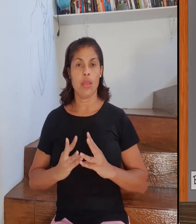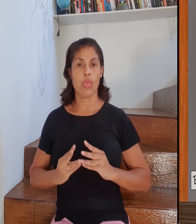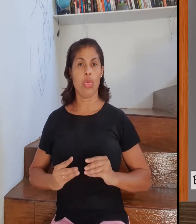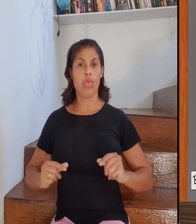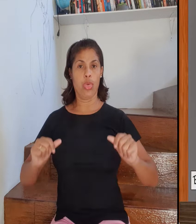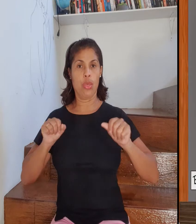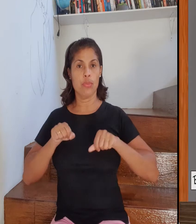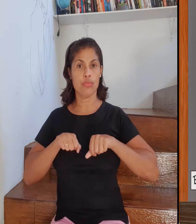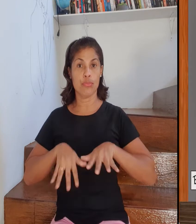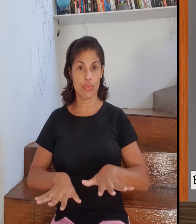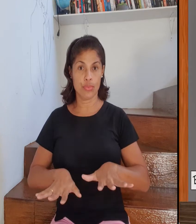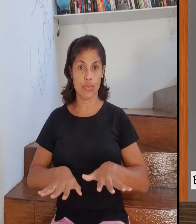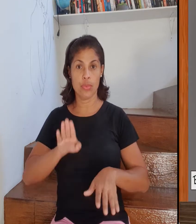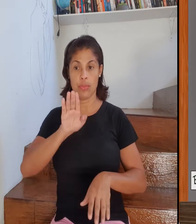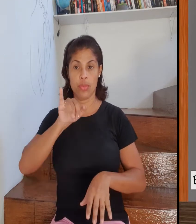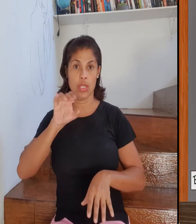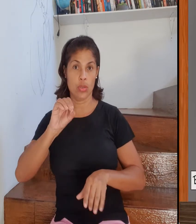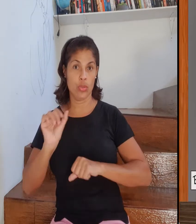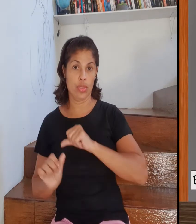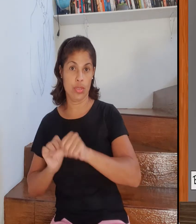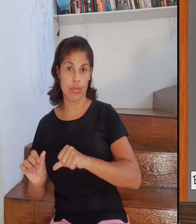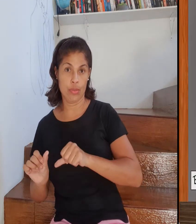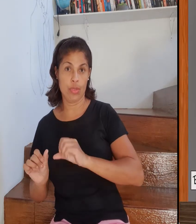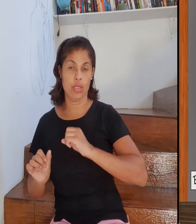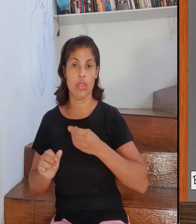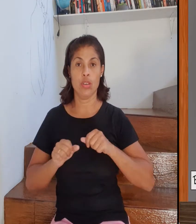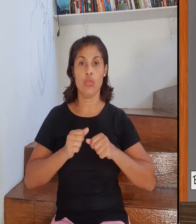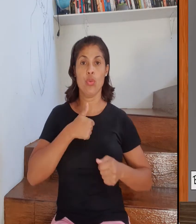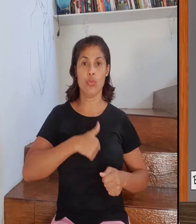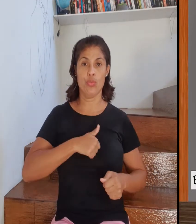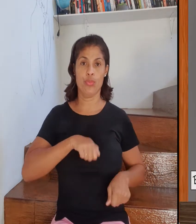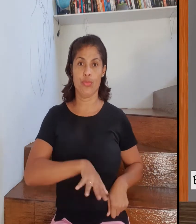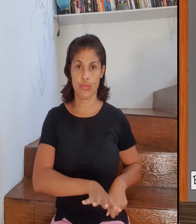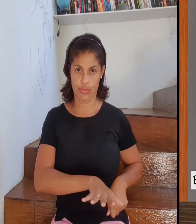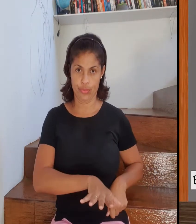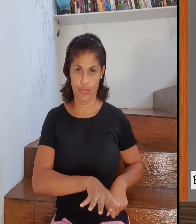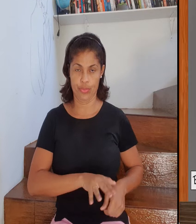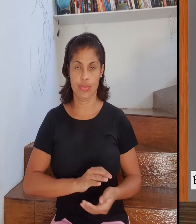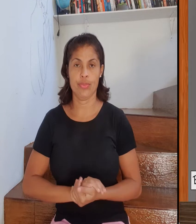eliminado, seja via biotransformação ou excreção.